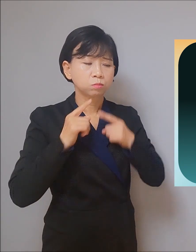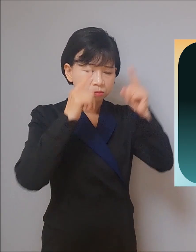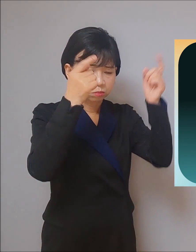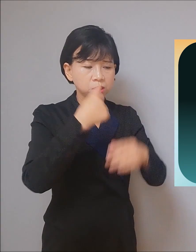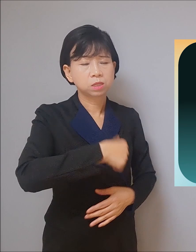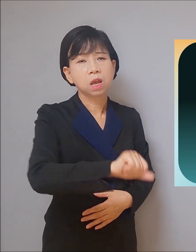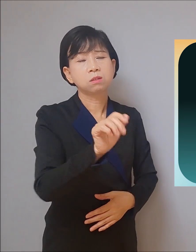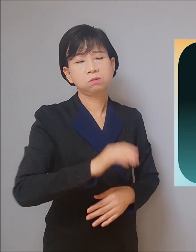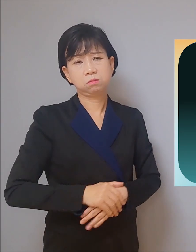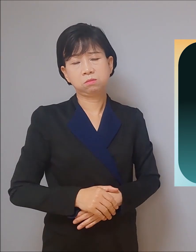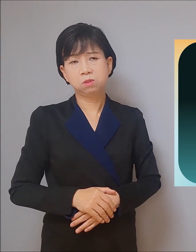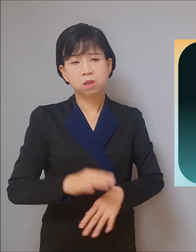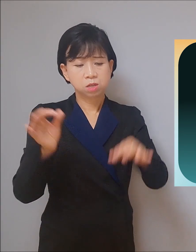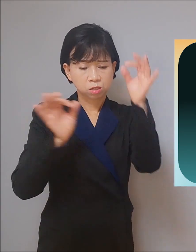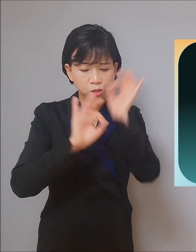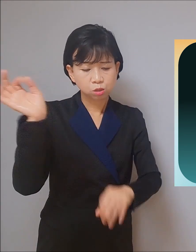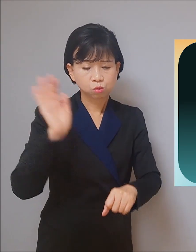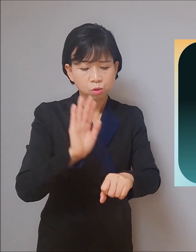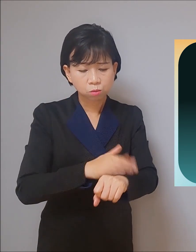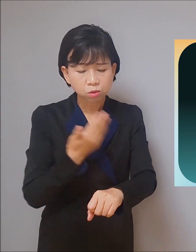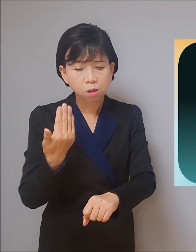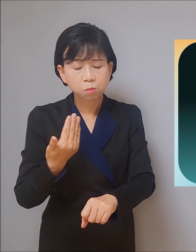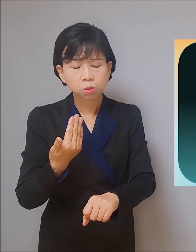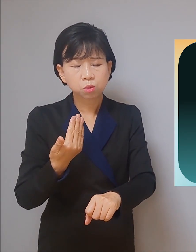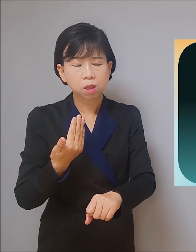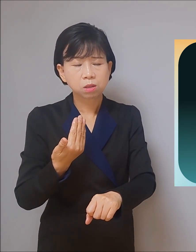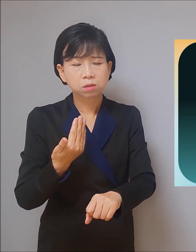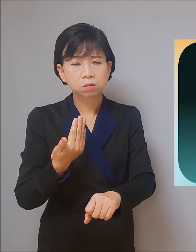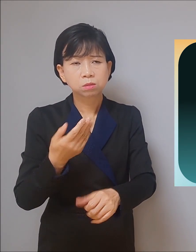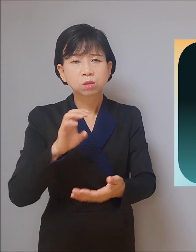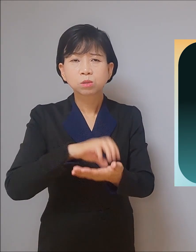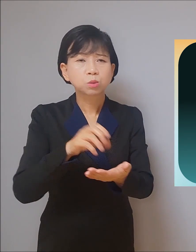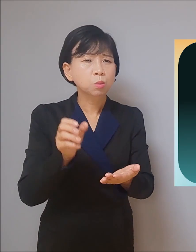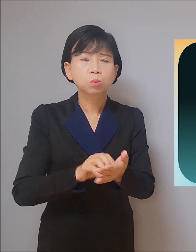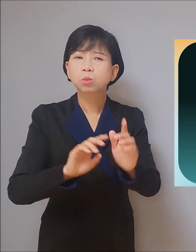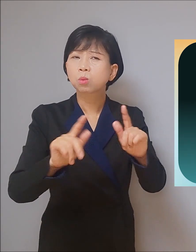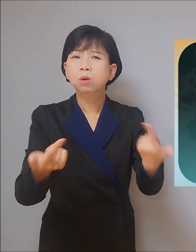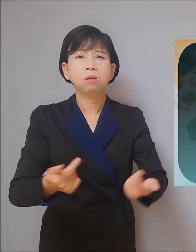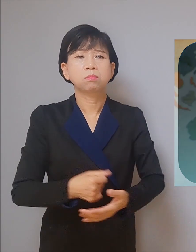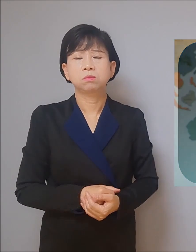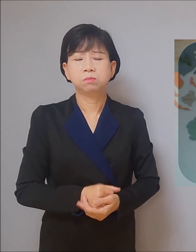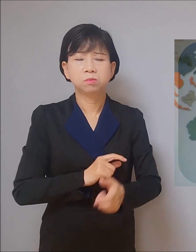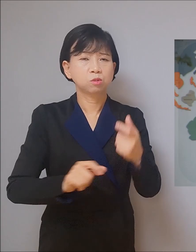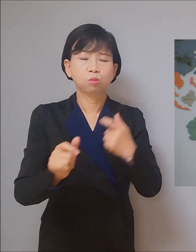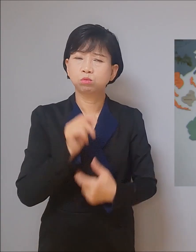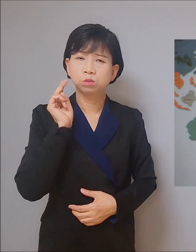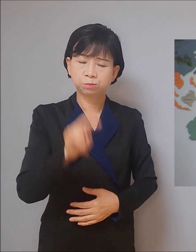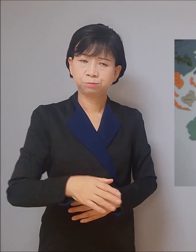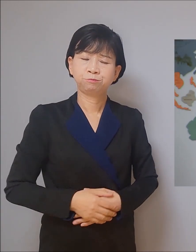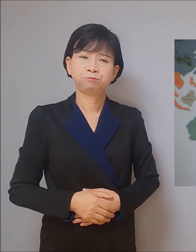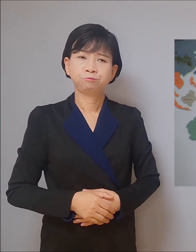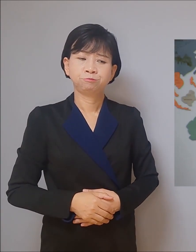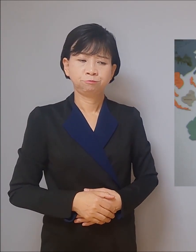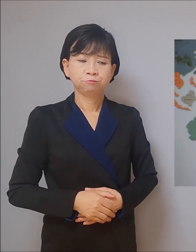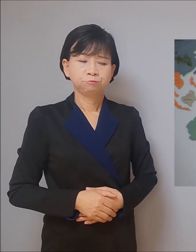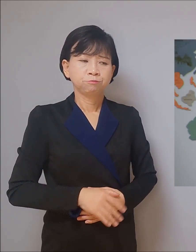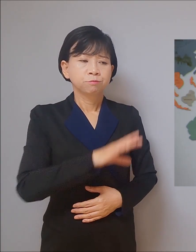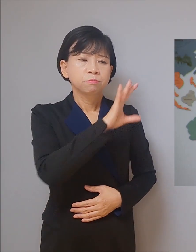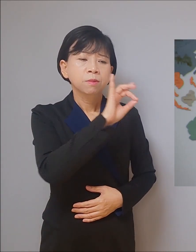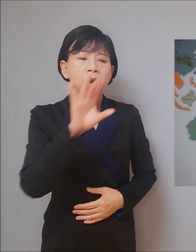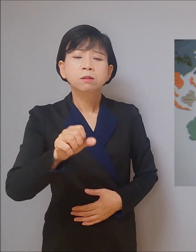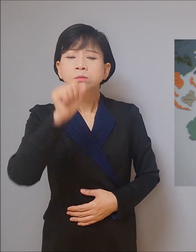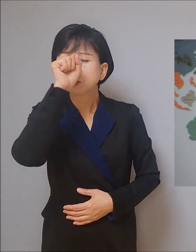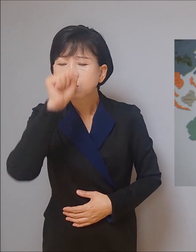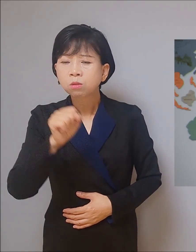아멘. 실수하고 잘못하고 뭐 이 정도를 말하는 게 아닙니다. 어떤 때는 선하고 어떤 때는